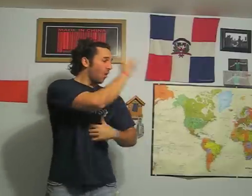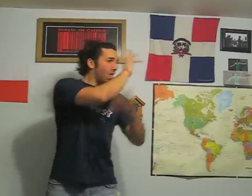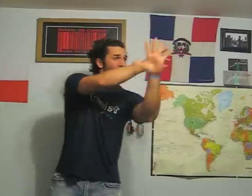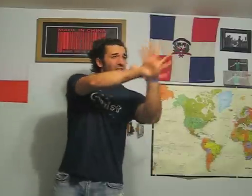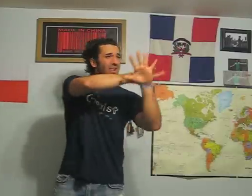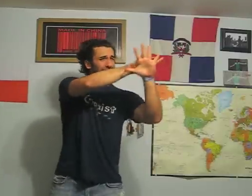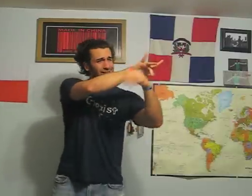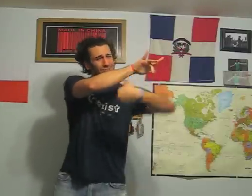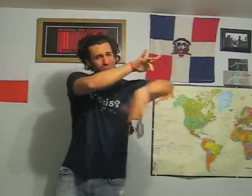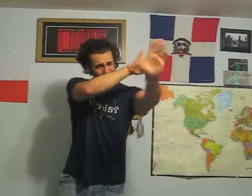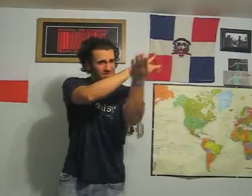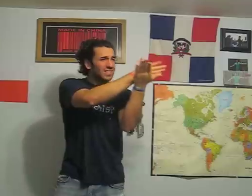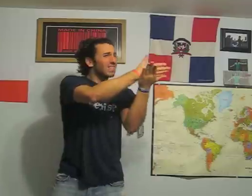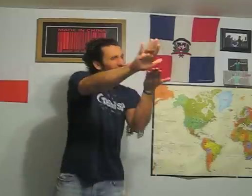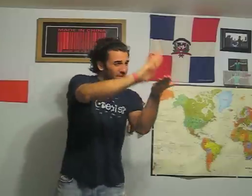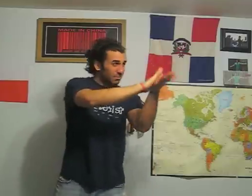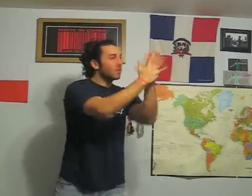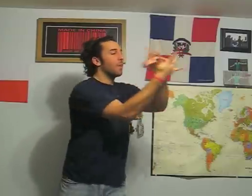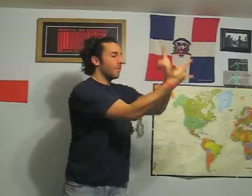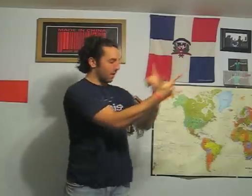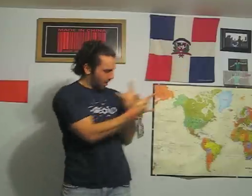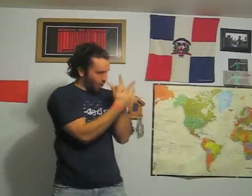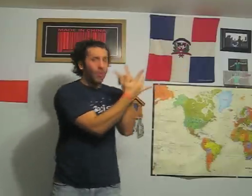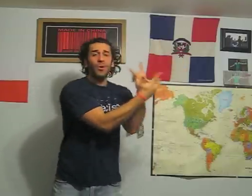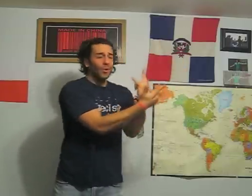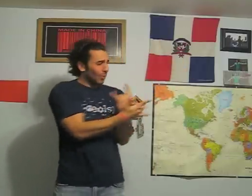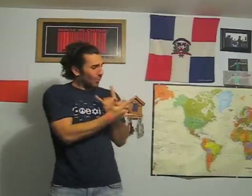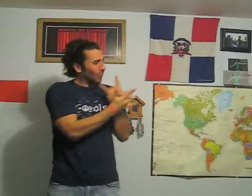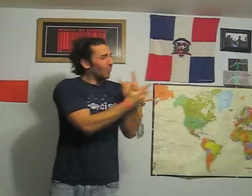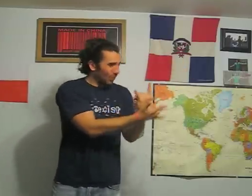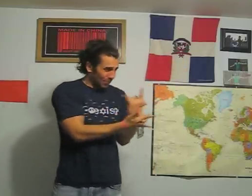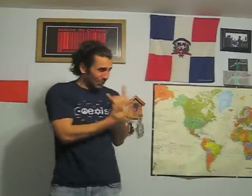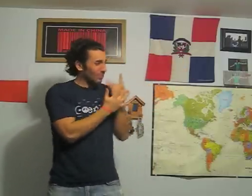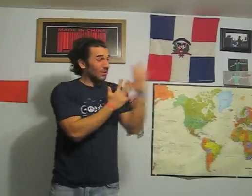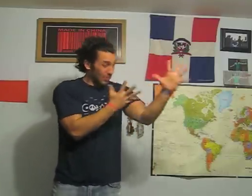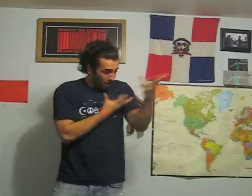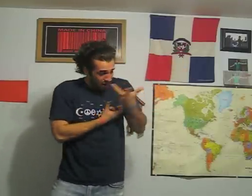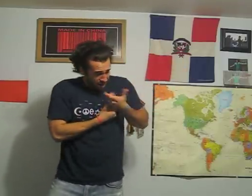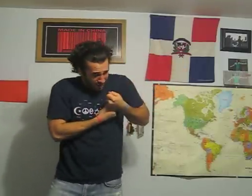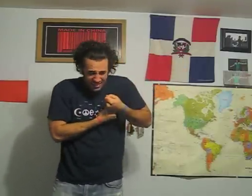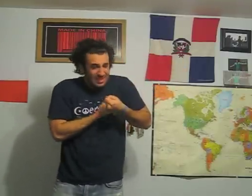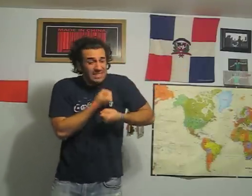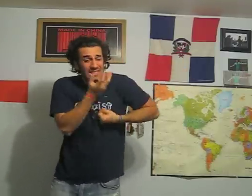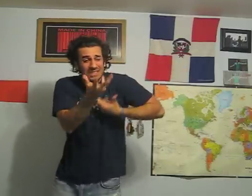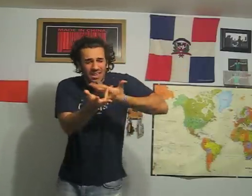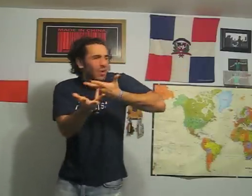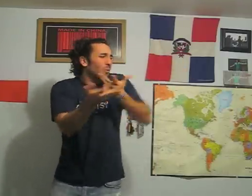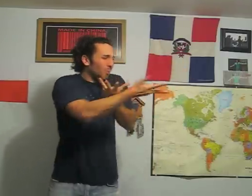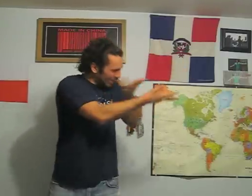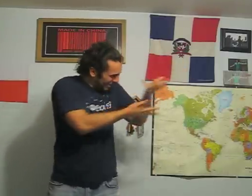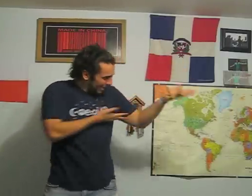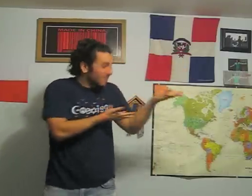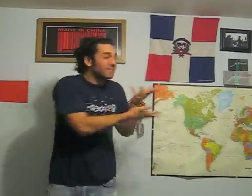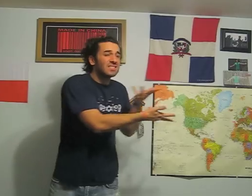qué te desvelas y te desesperas Yo quisiera ser tu llanto, ese que viene de tus